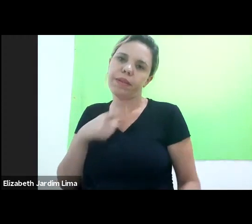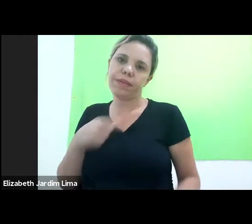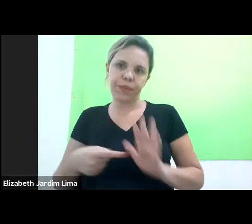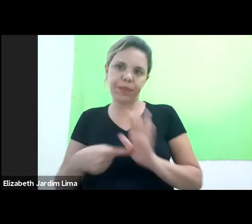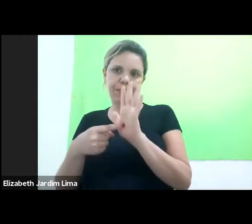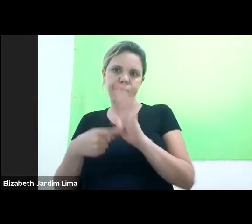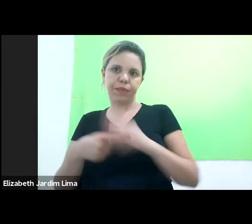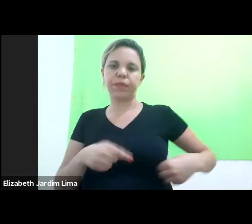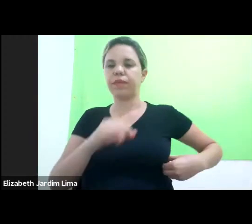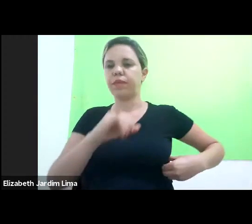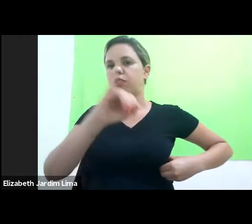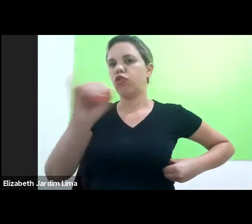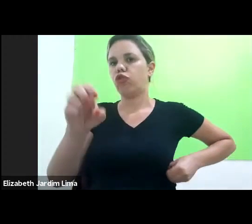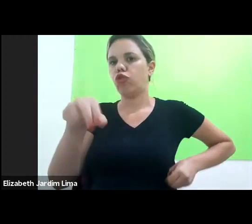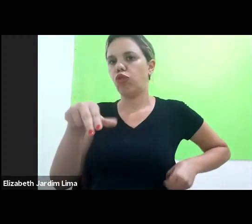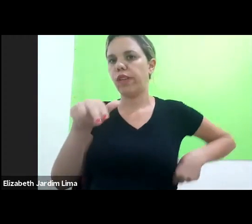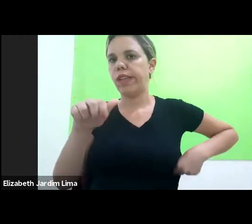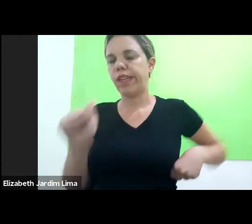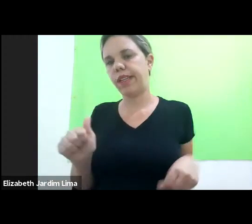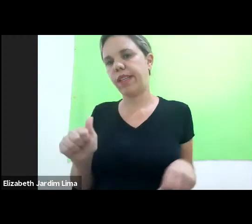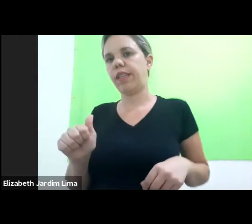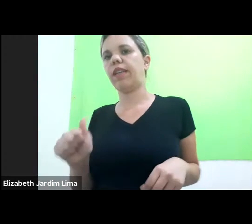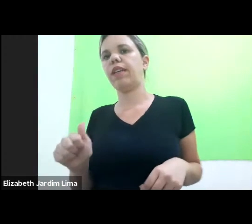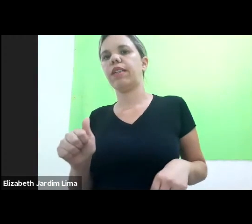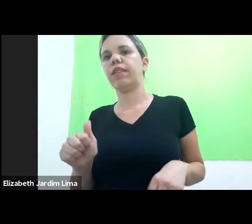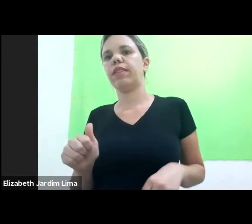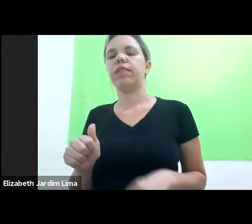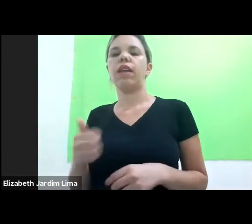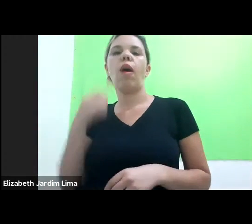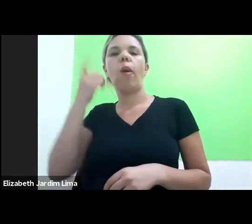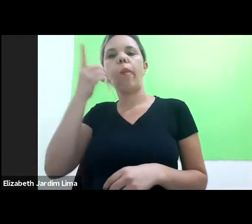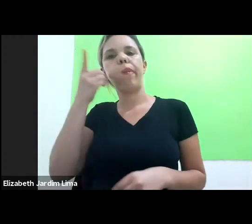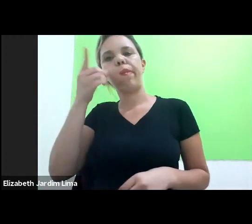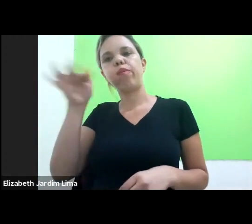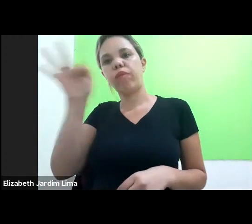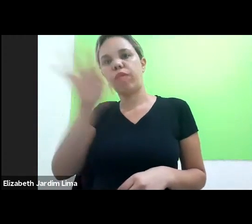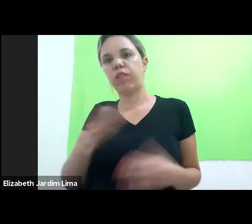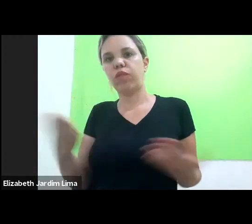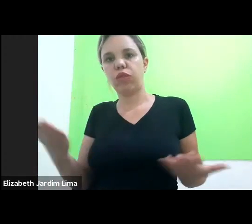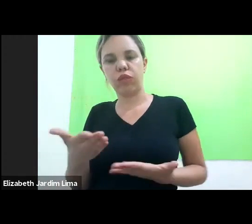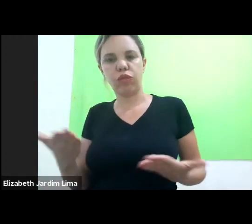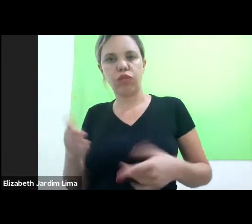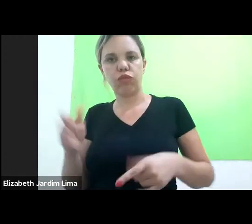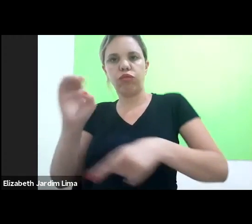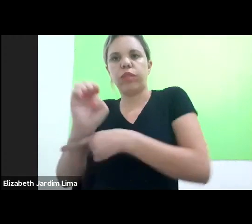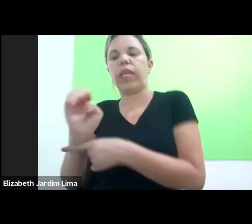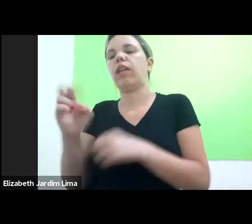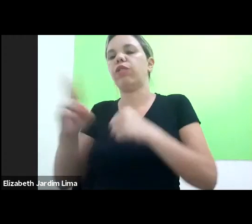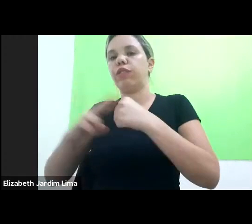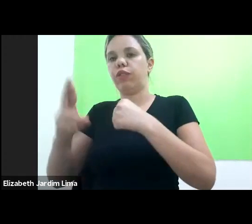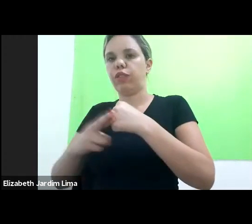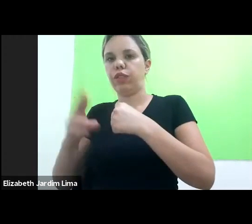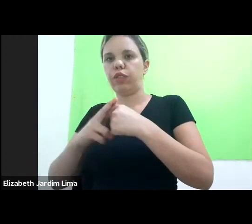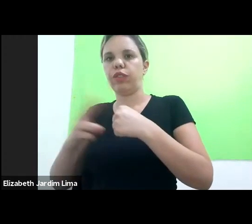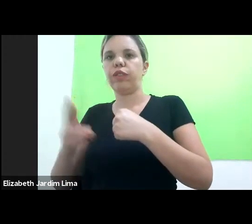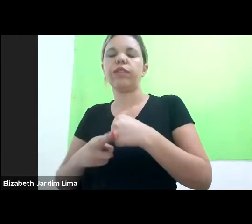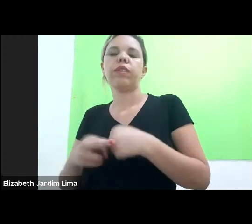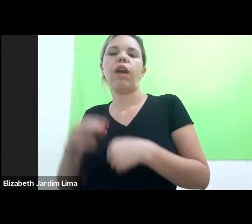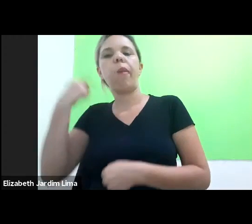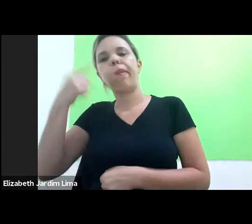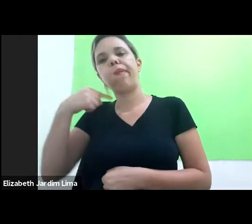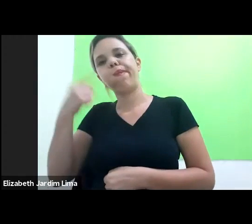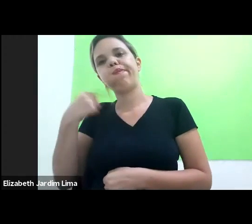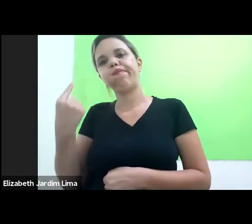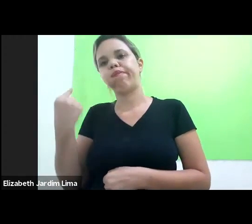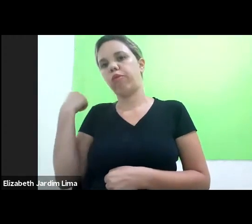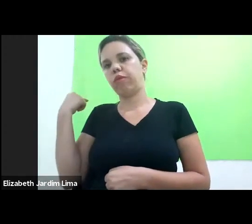Joênia Wapichana, que hoje é a deputada federal, né, indígena, pelo estado de Roraima. Joênia é advogada, foi